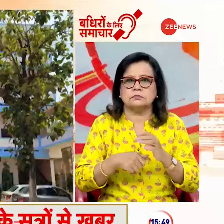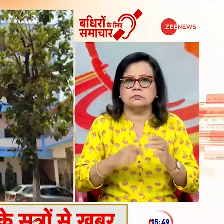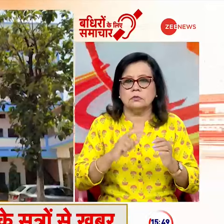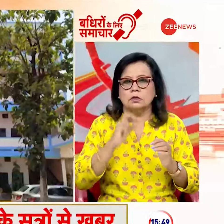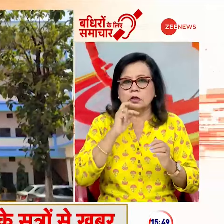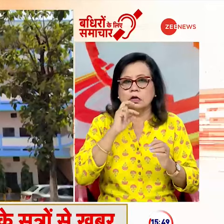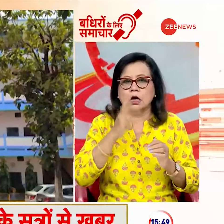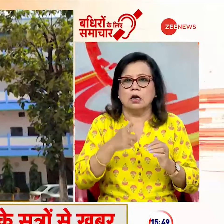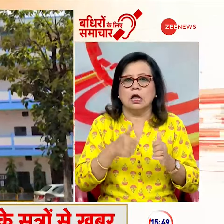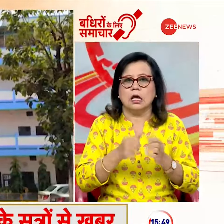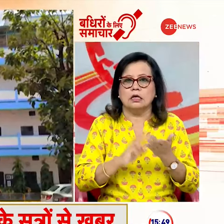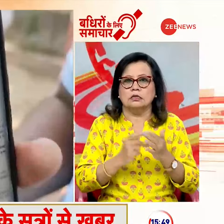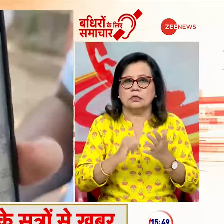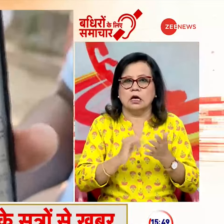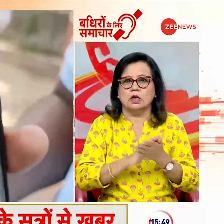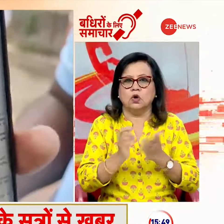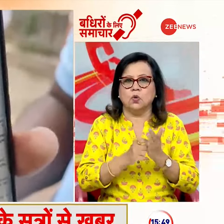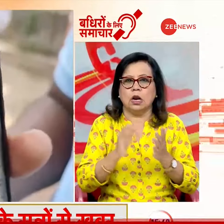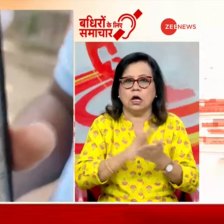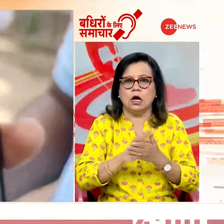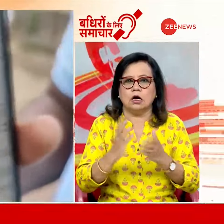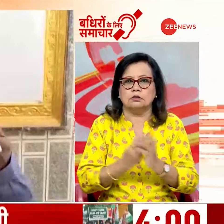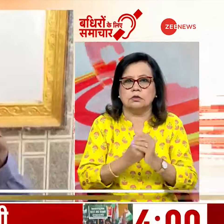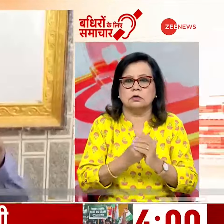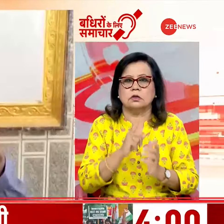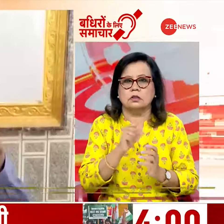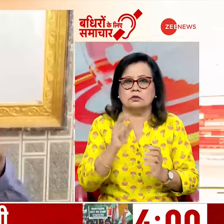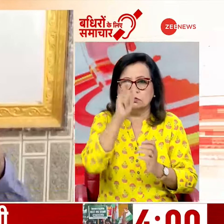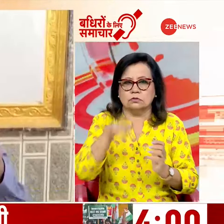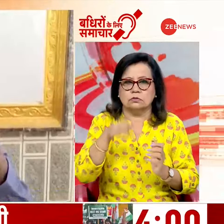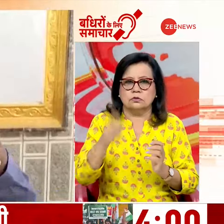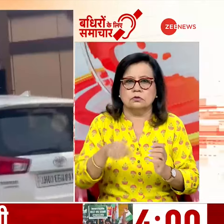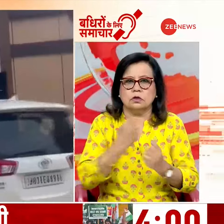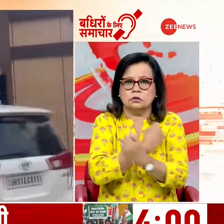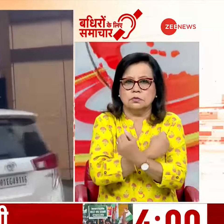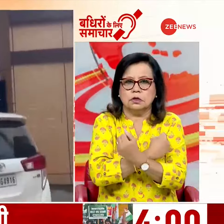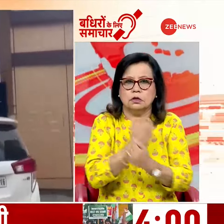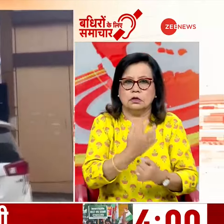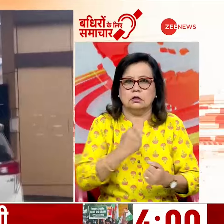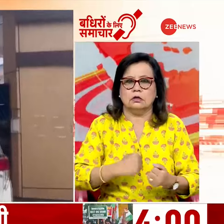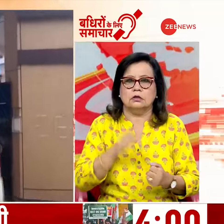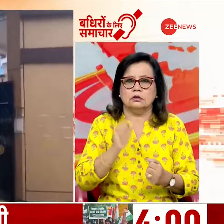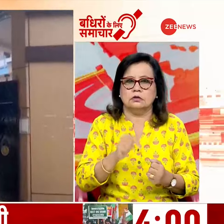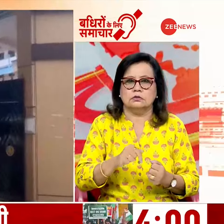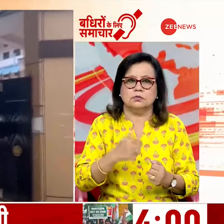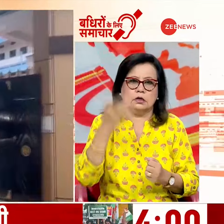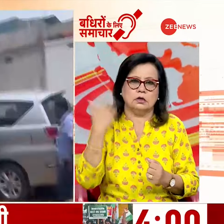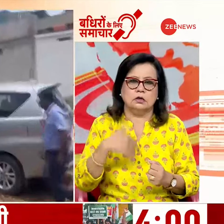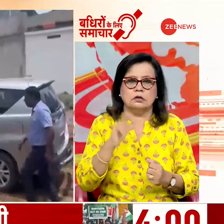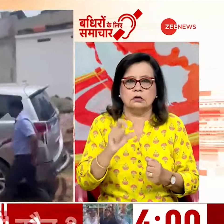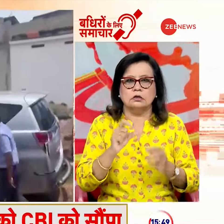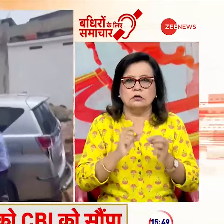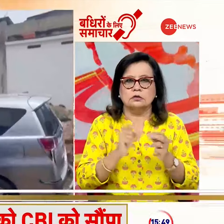प्रिंसिपल एहसान उल हक सहित 10 लोगों को हिरासत में लिया। इससे